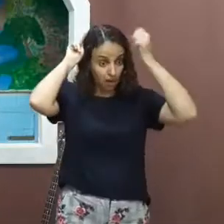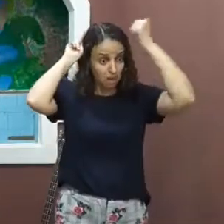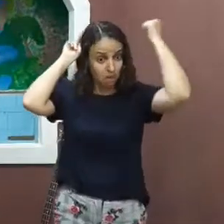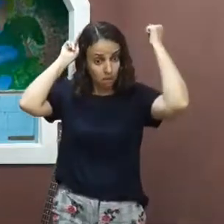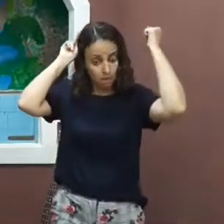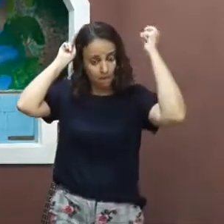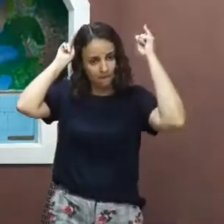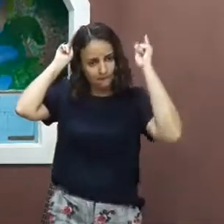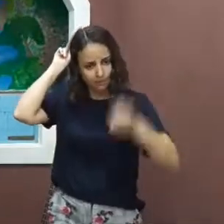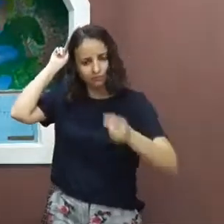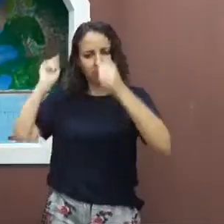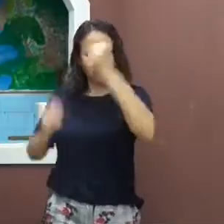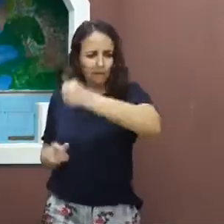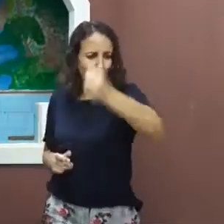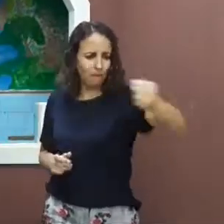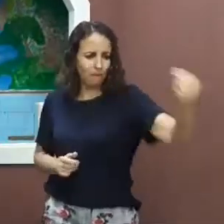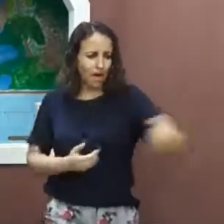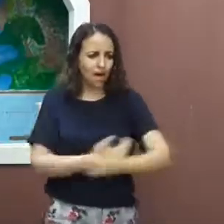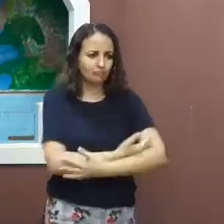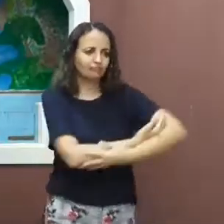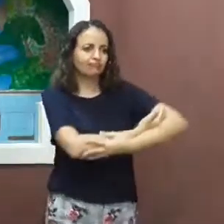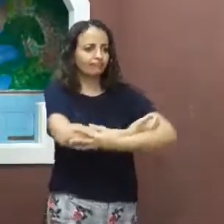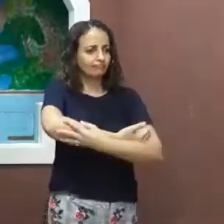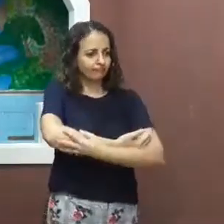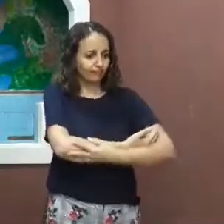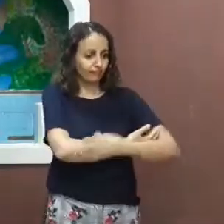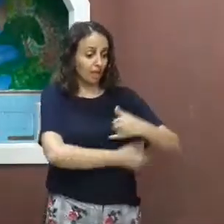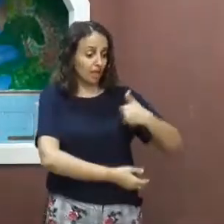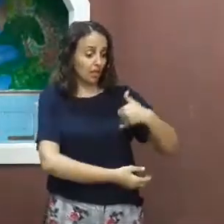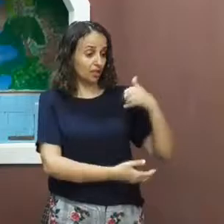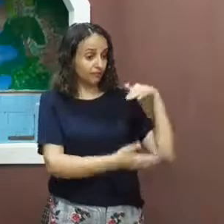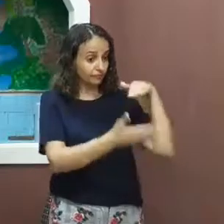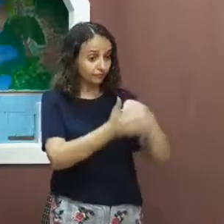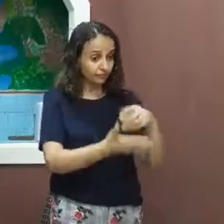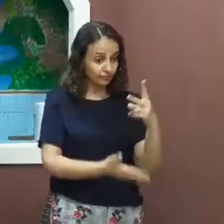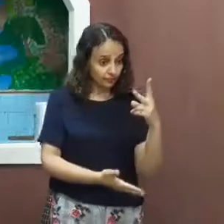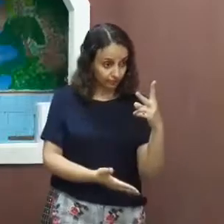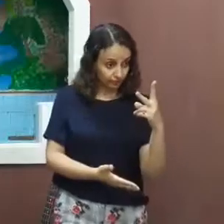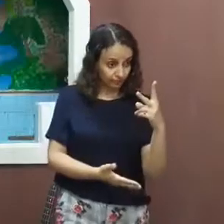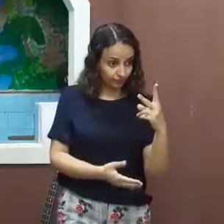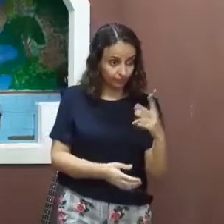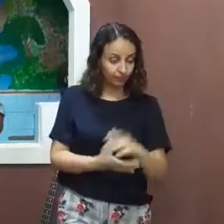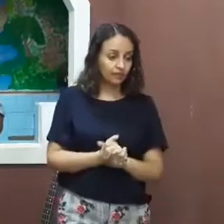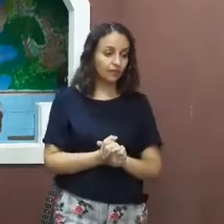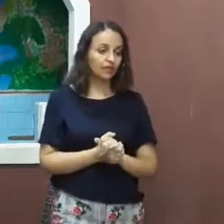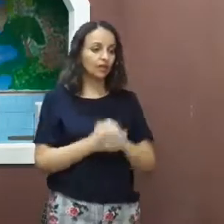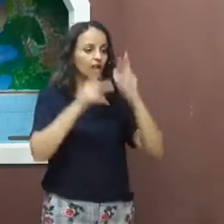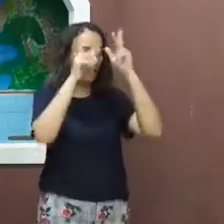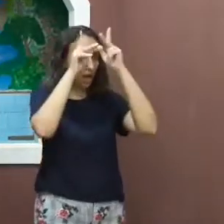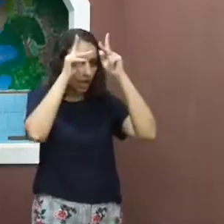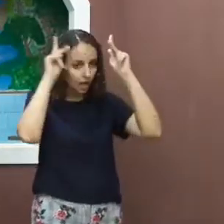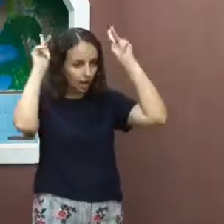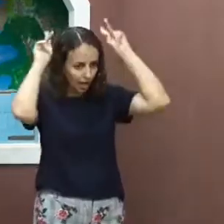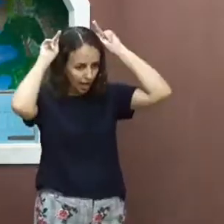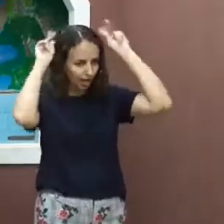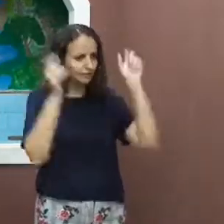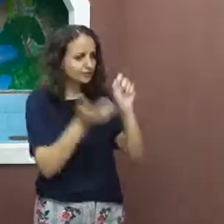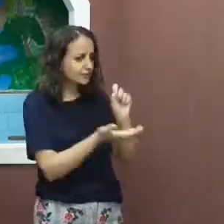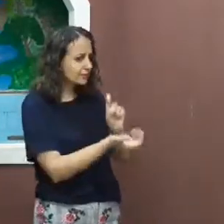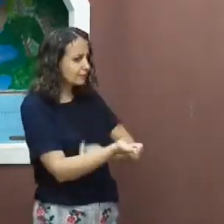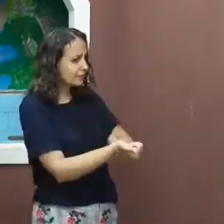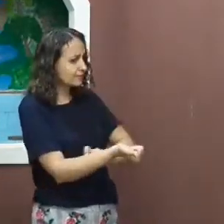para baixo em Belém. Então, com essa informação que Herodes não teve, ele ficou furioso. Mas,